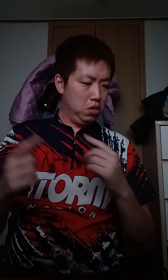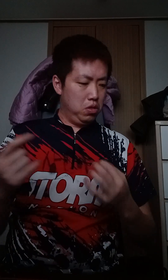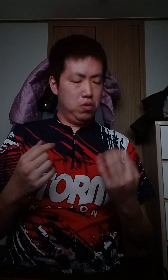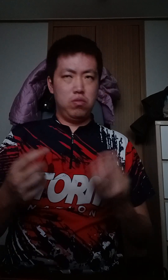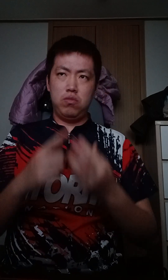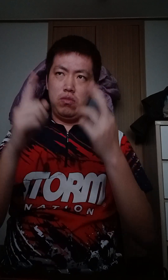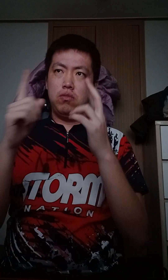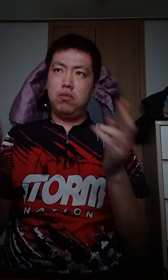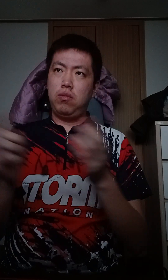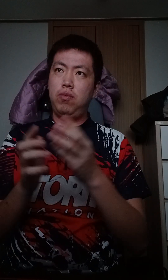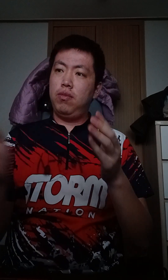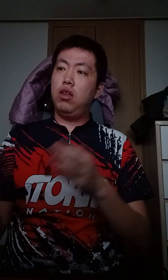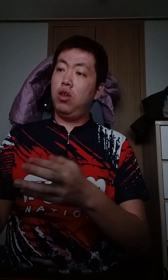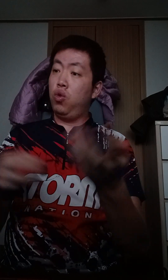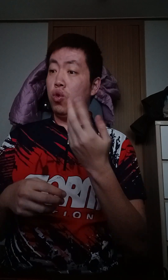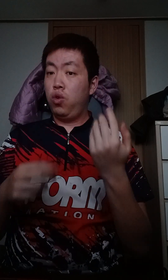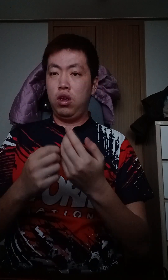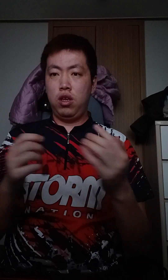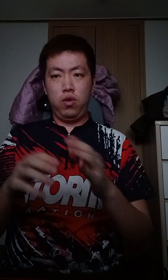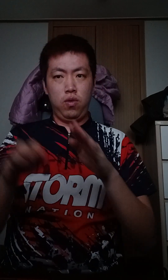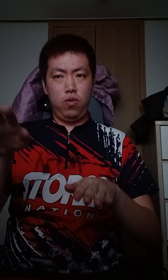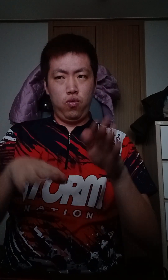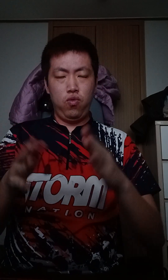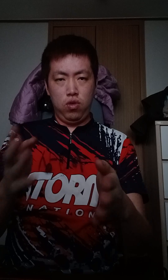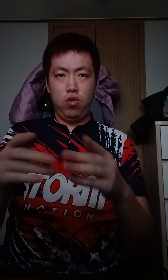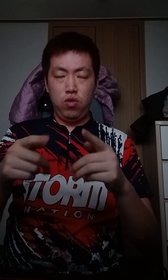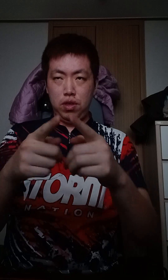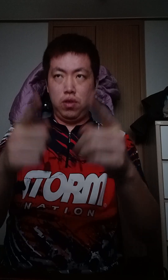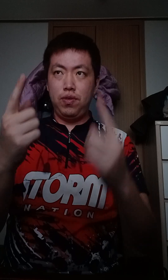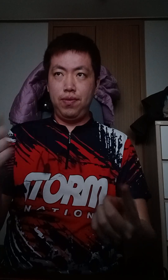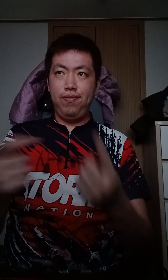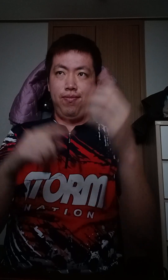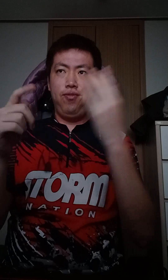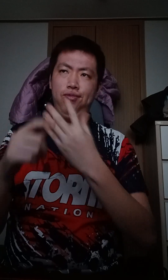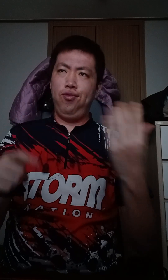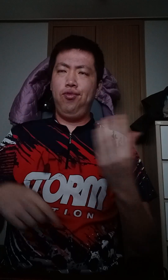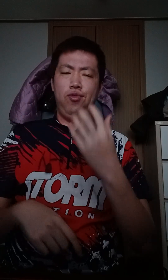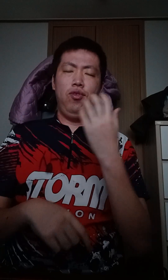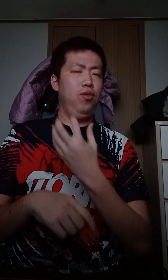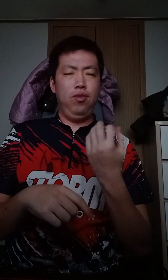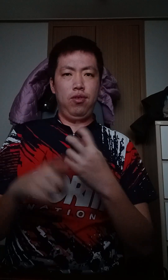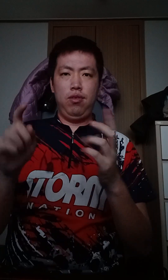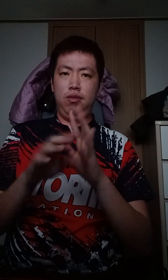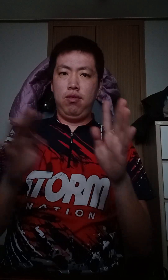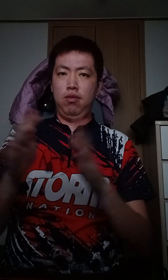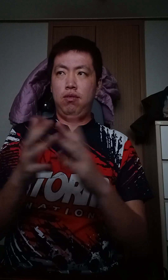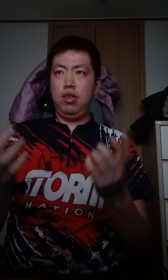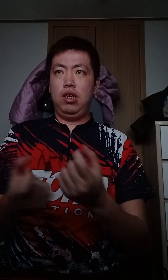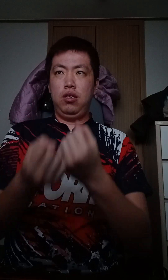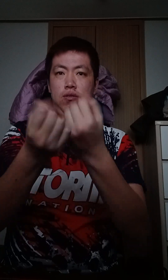목격한 시민들이 너나 할 것 없이 발벗고 구조에 나서서 다행히 큰 인명피해는 없었습니다. 차상은 기자의 보도입니다.